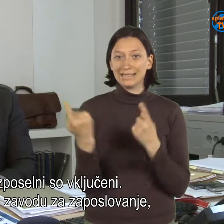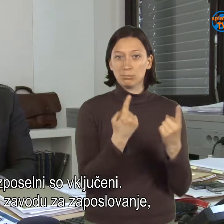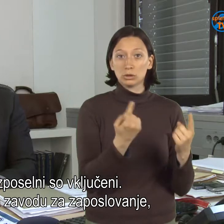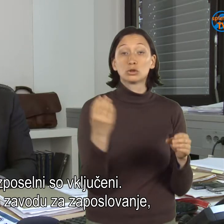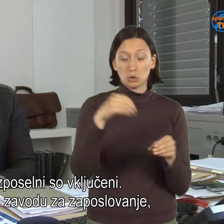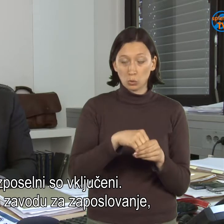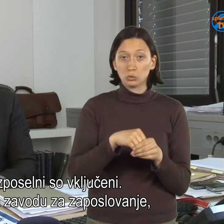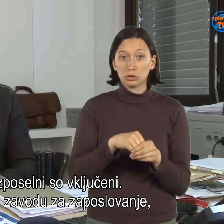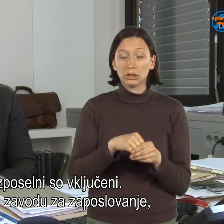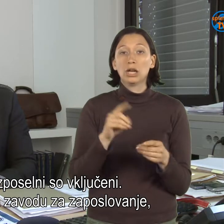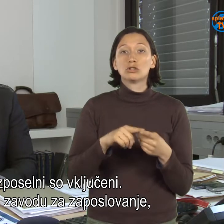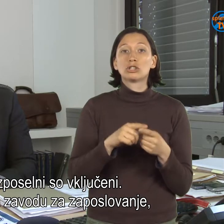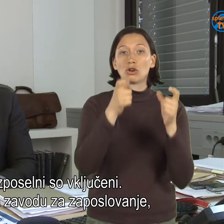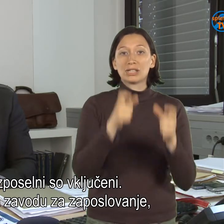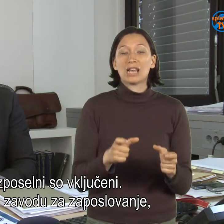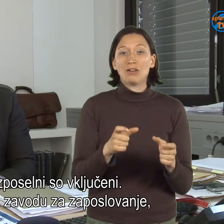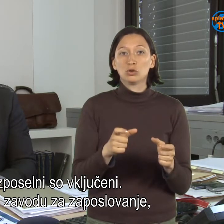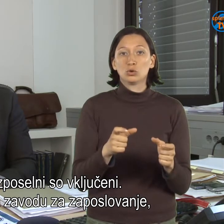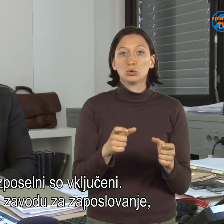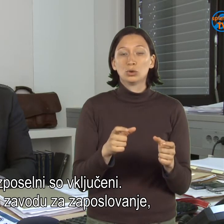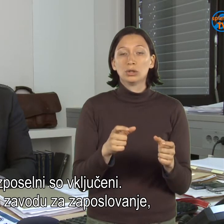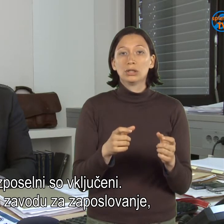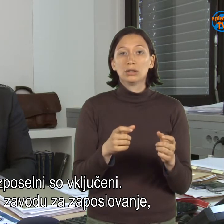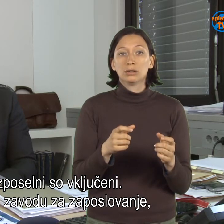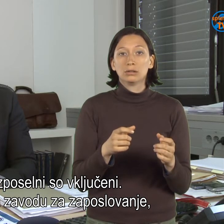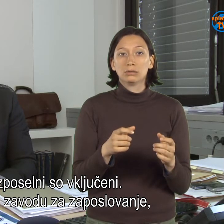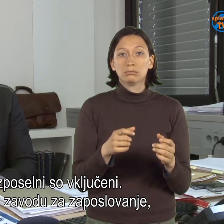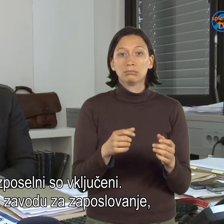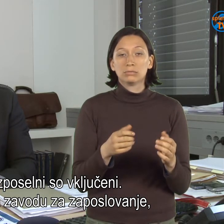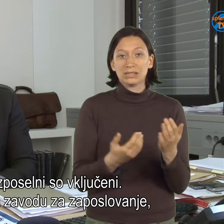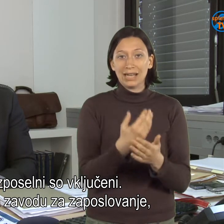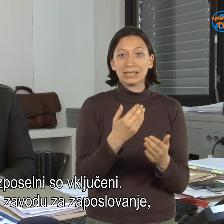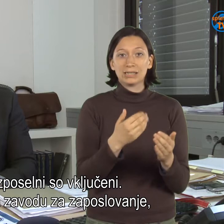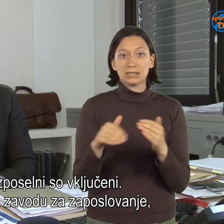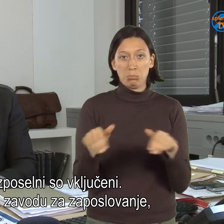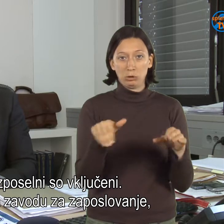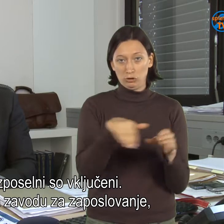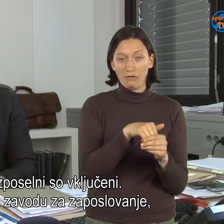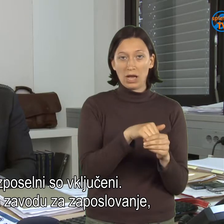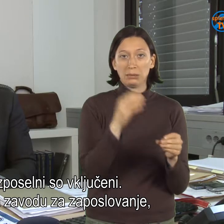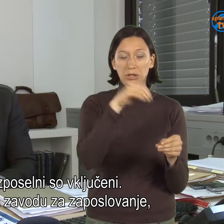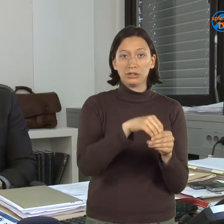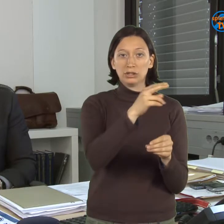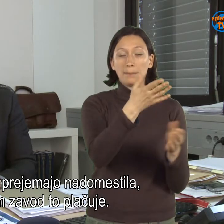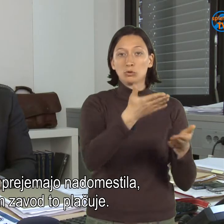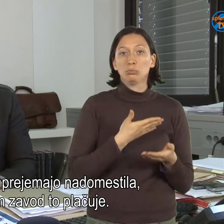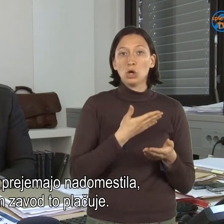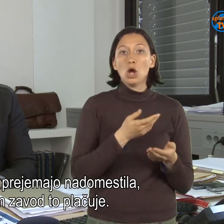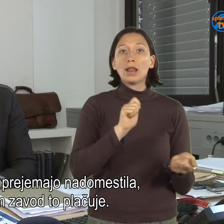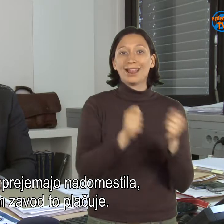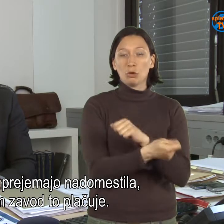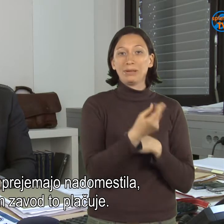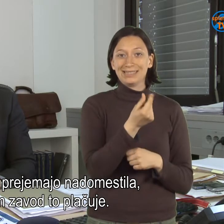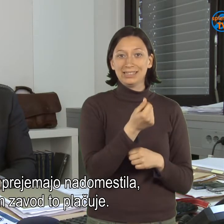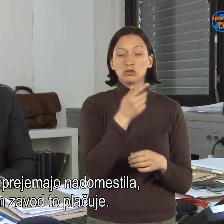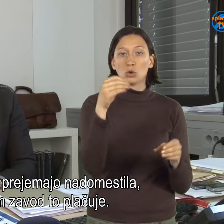Brezposelni so vključeni. Zdaj, če so na zavodu za zaposlovanje in od tam prejemajo nadomestilo,